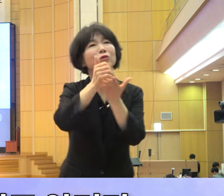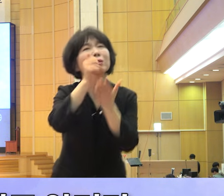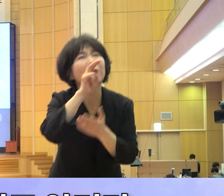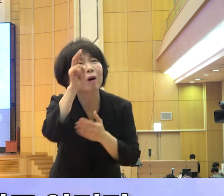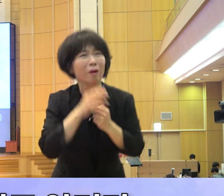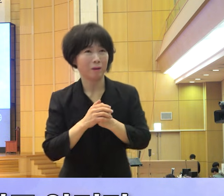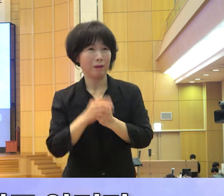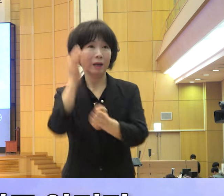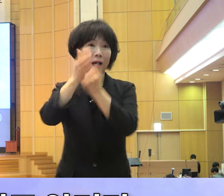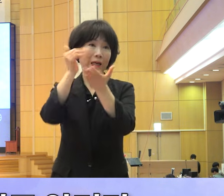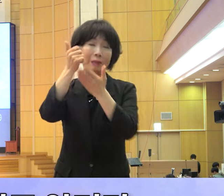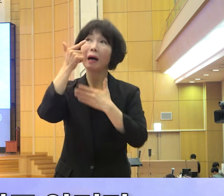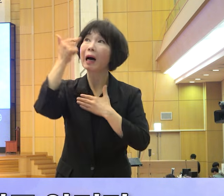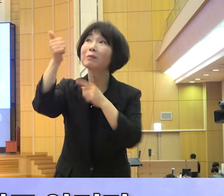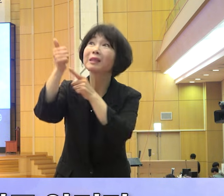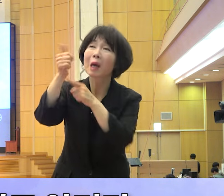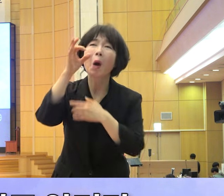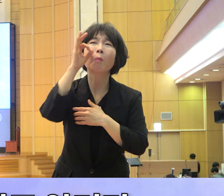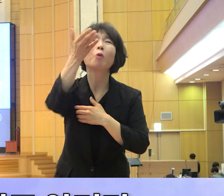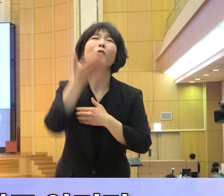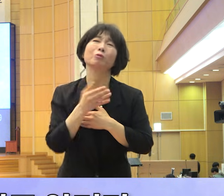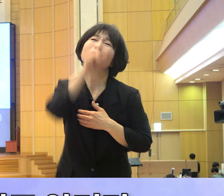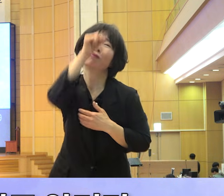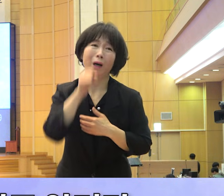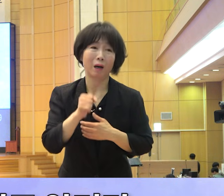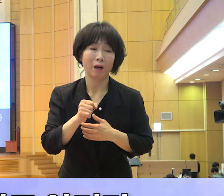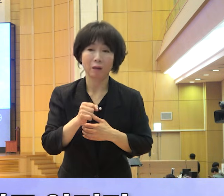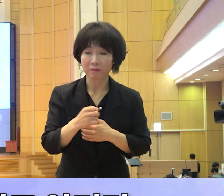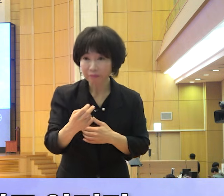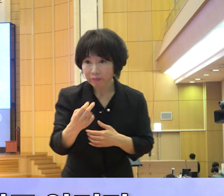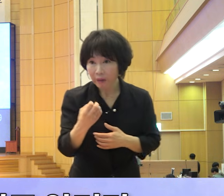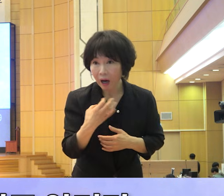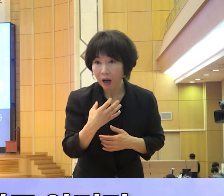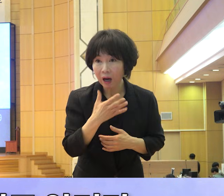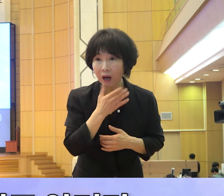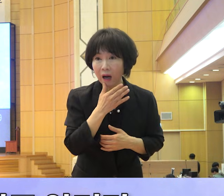하니 예수님이 한마디로 말하면 한심스러운 거야.